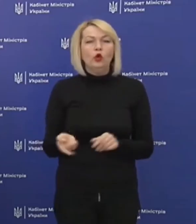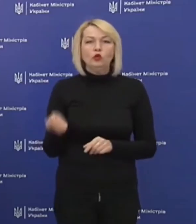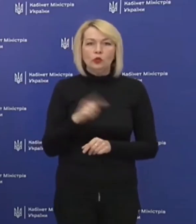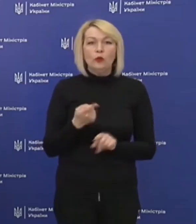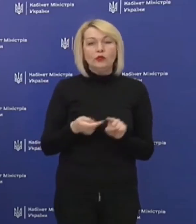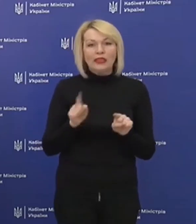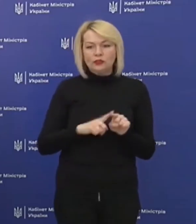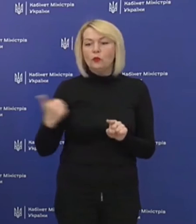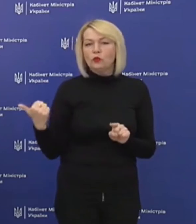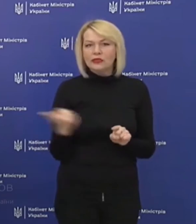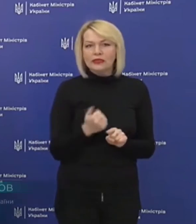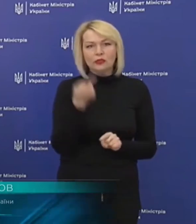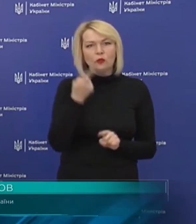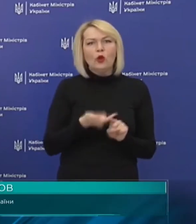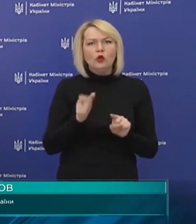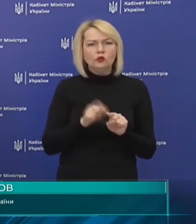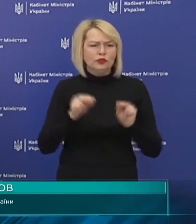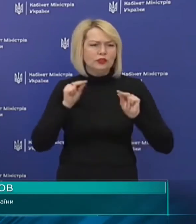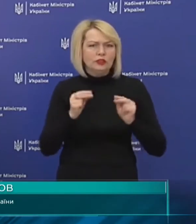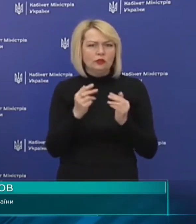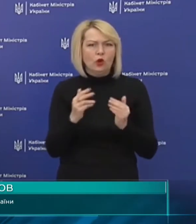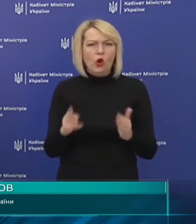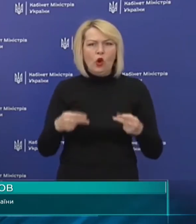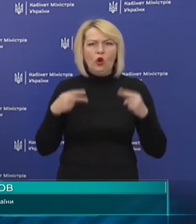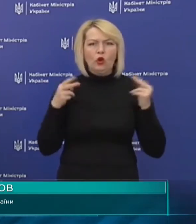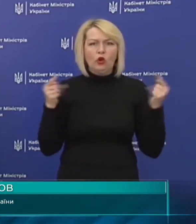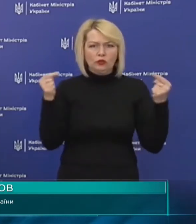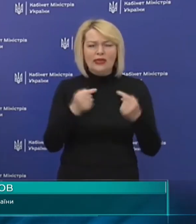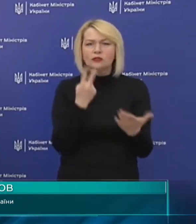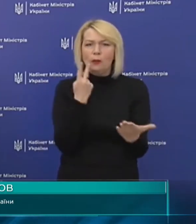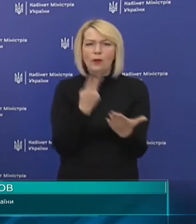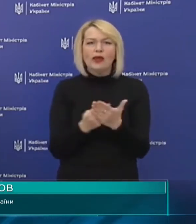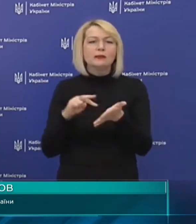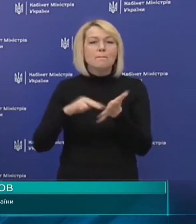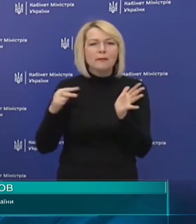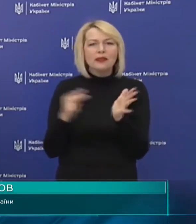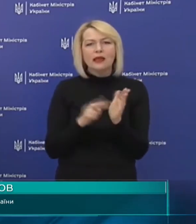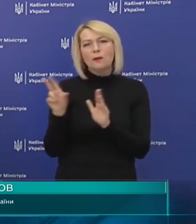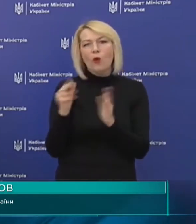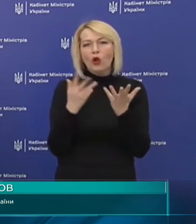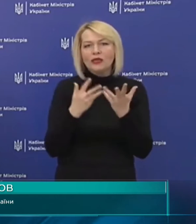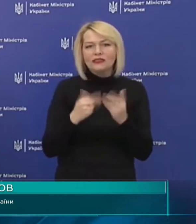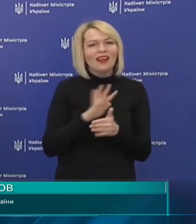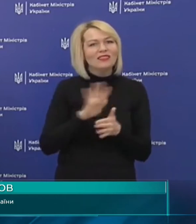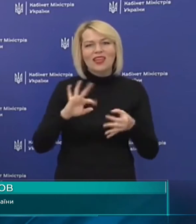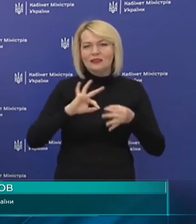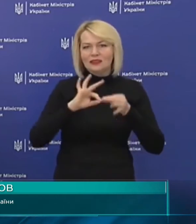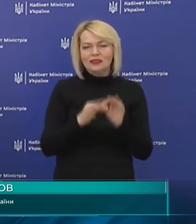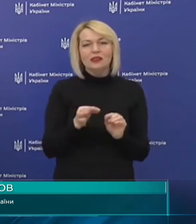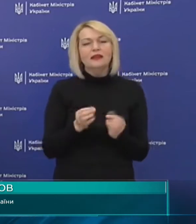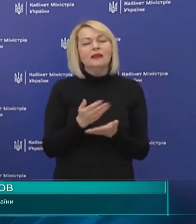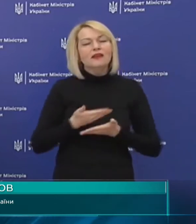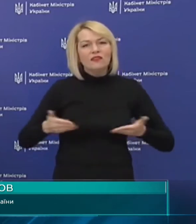На цьому тижні ми вже дуже чітко і конкретно представимо цей план по всіх цих показниках. Вони не складні і всі ви